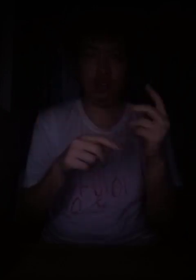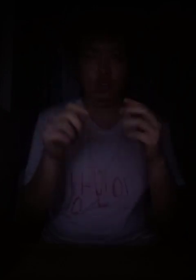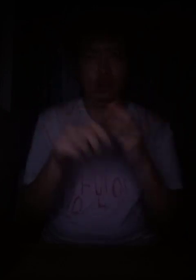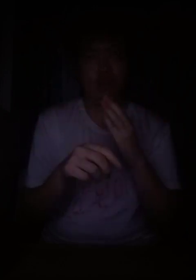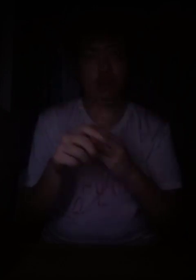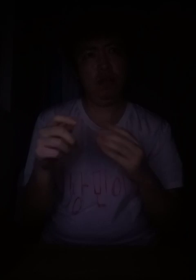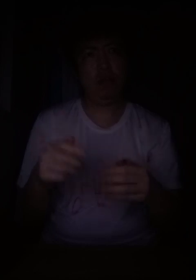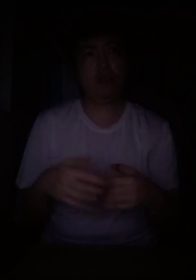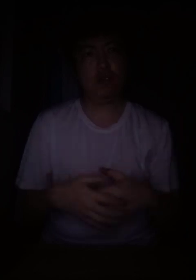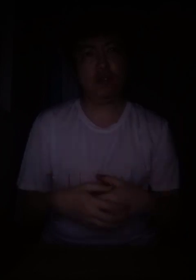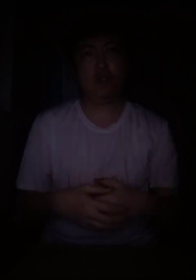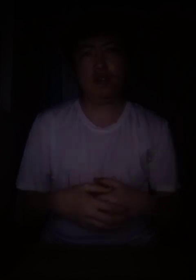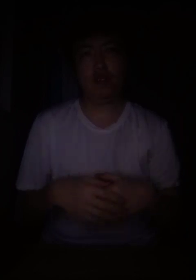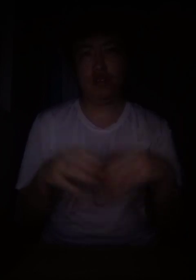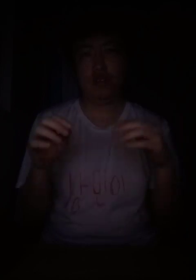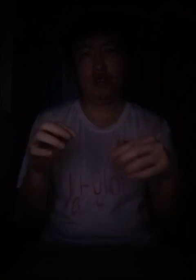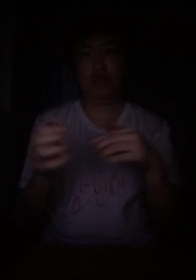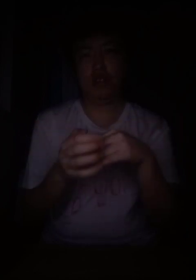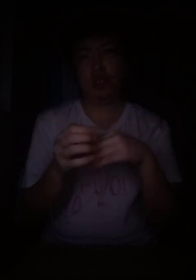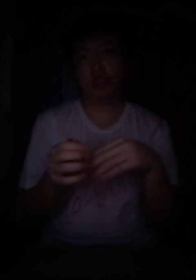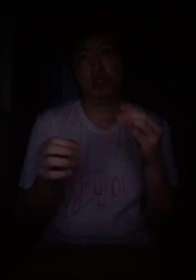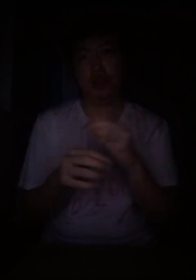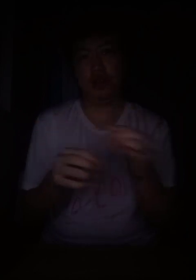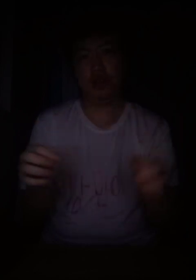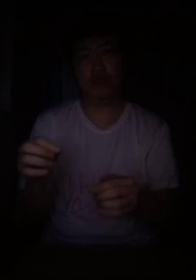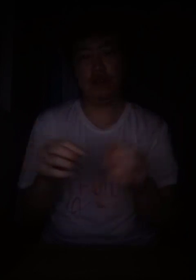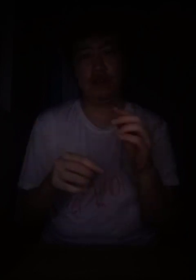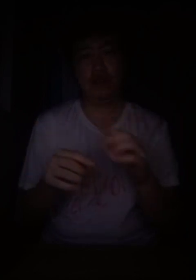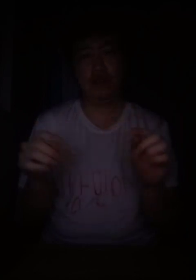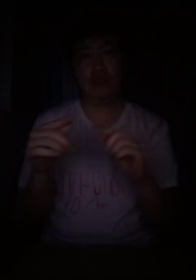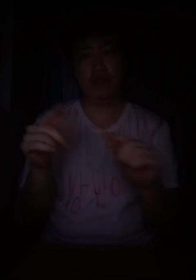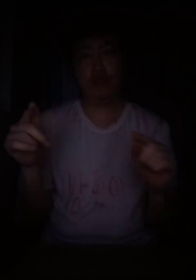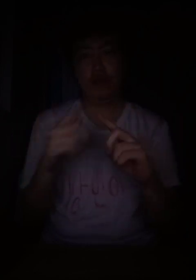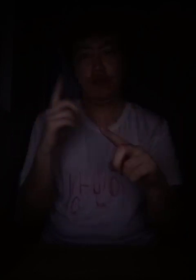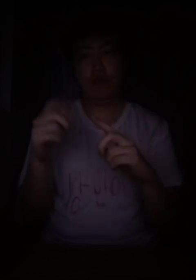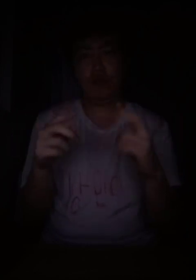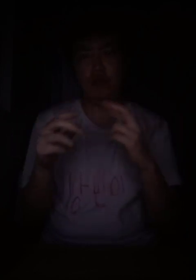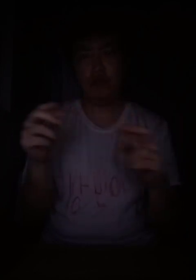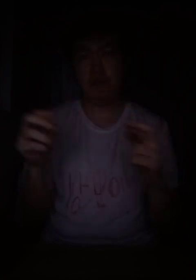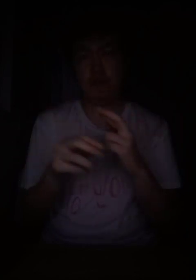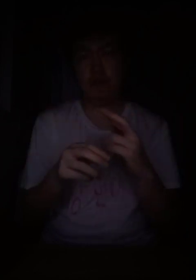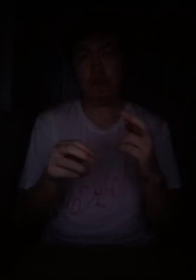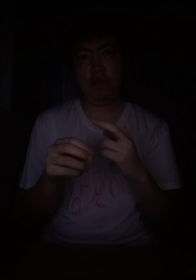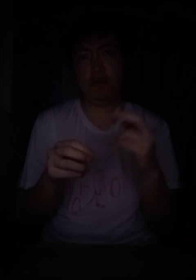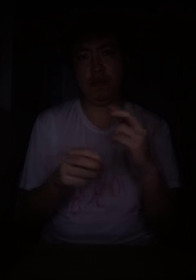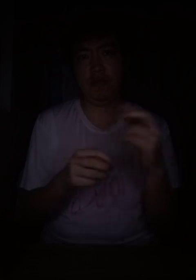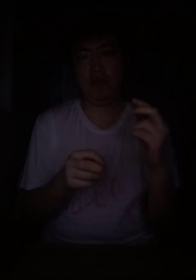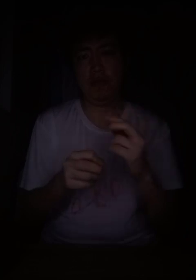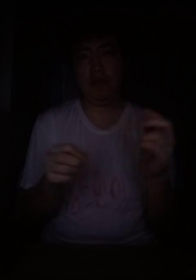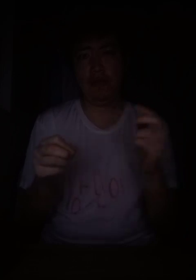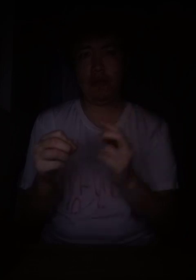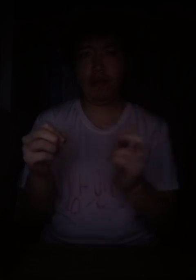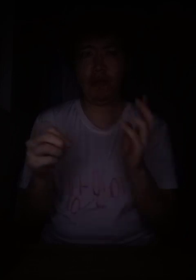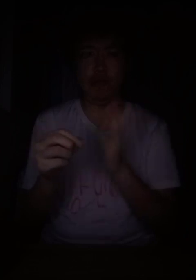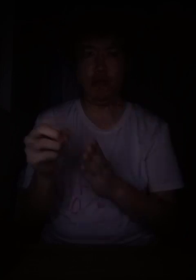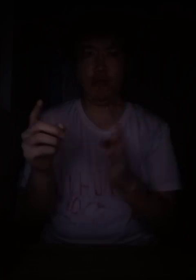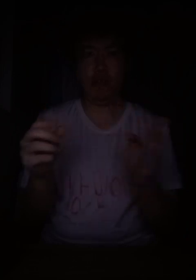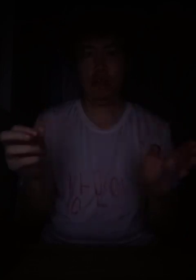멈춰섰습니다. 승강기에 물이 차면 대부분 전기 설비에 누전이 생기거나 전원이 꺼져 작동을 멈춥니다.